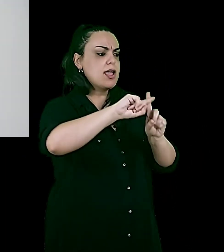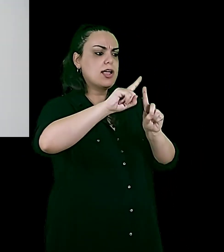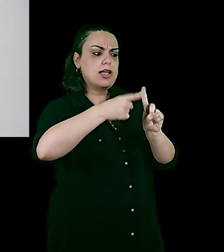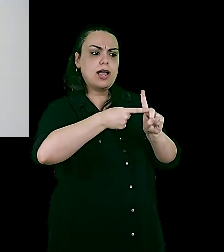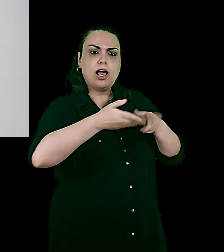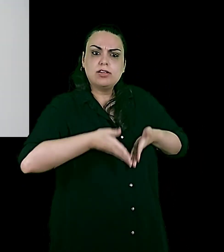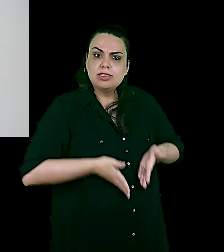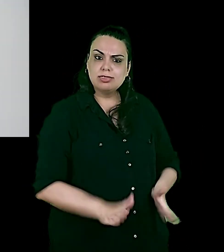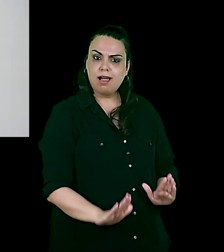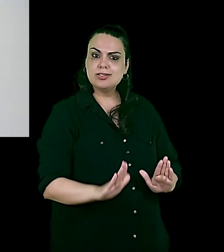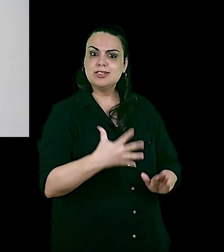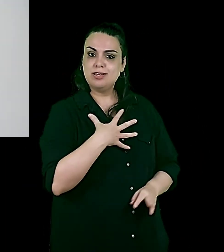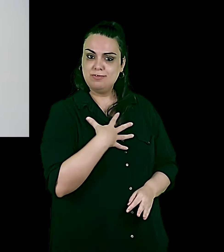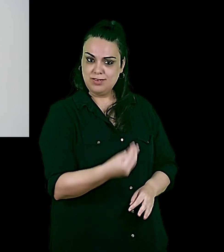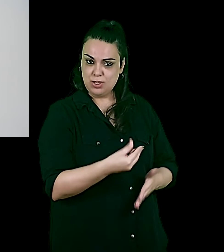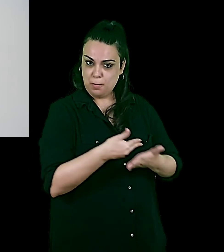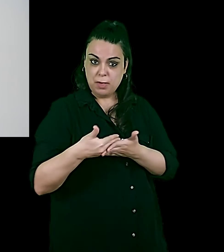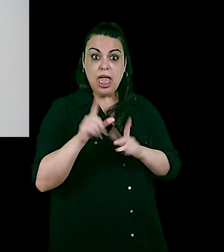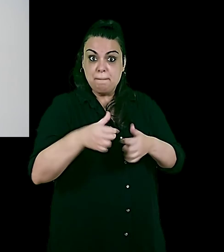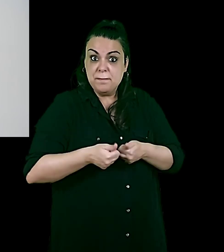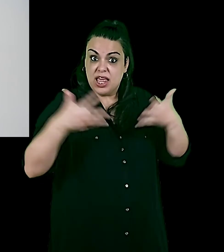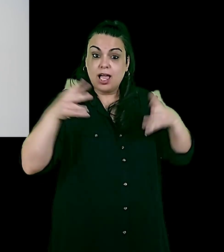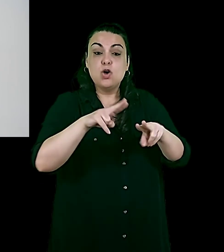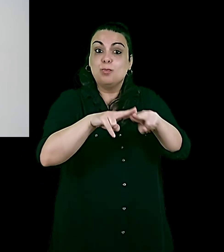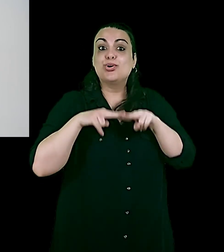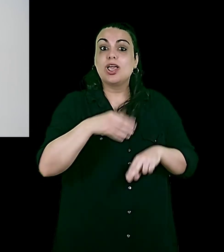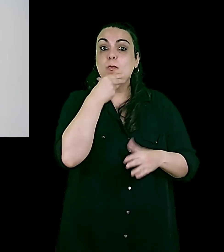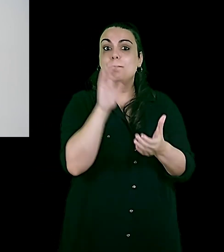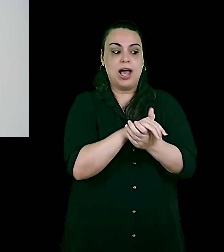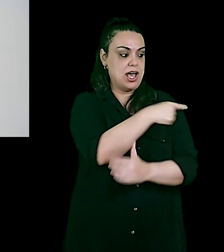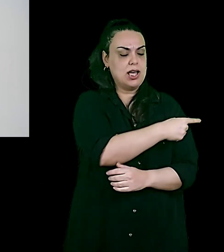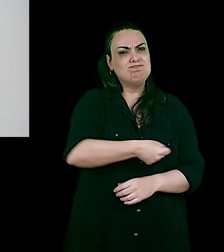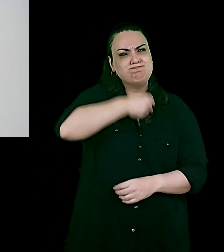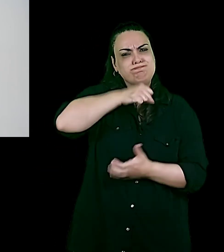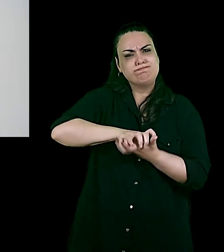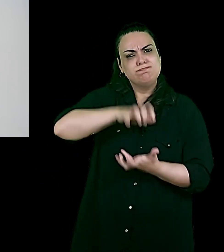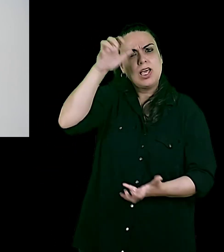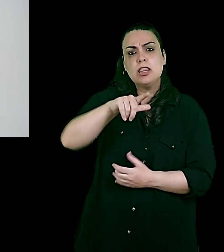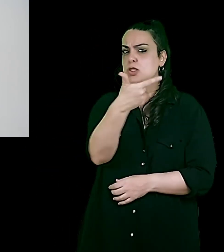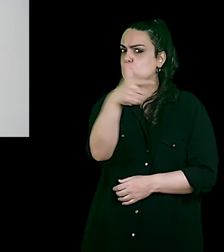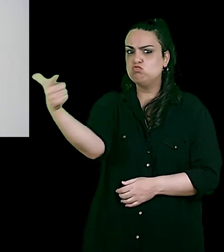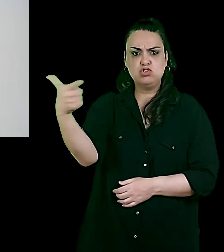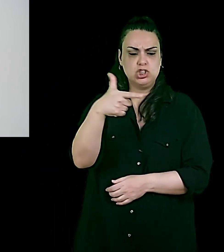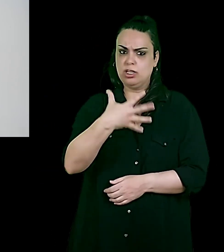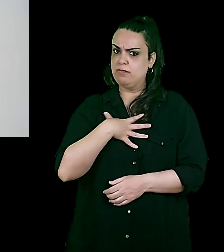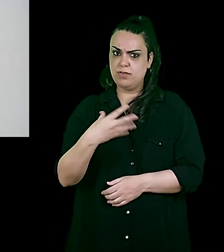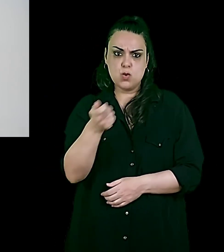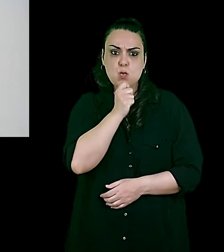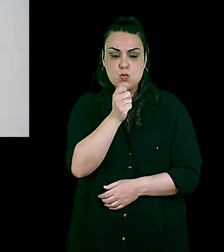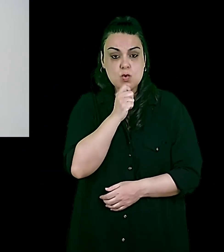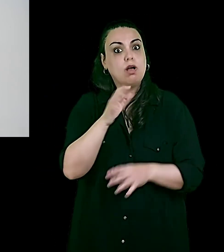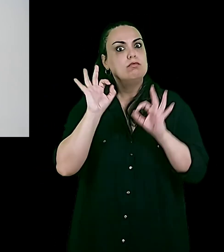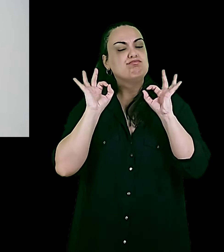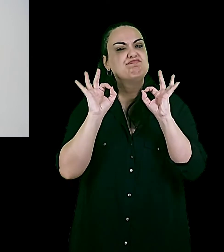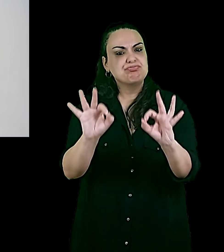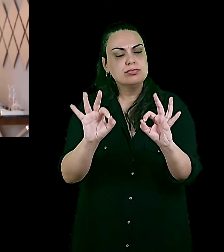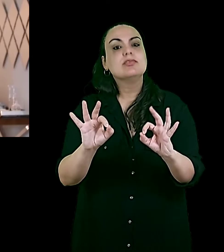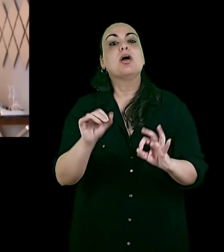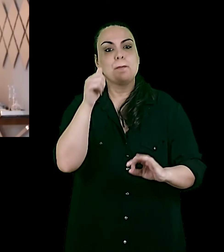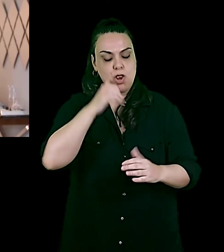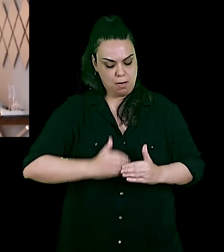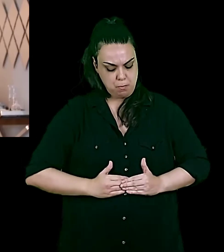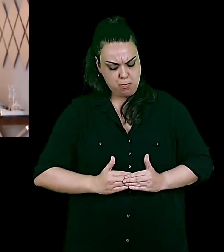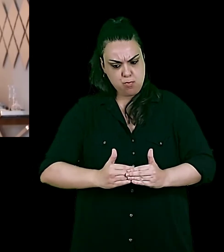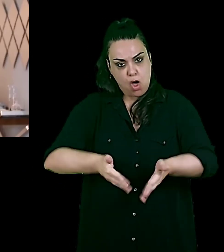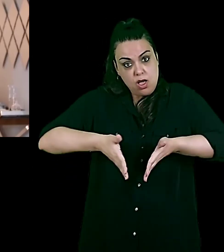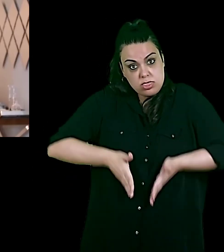vai dar luz a um filho. Isso é um milagre, porque a Bíblia diz que o seu marido já era avançado em idade e ela não tinha filho. Resultado? Cumpre-se a palavra. O